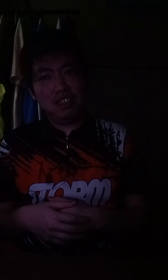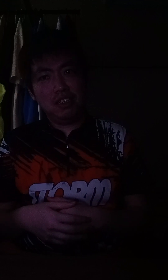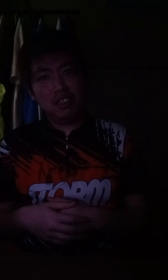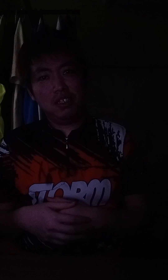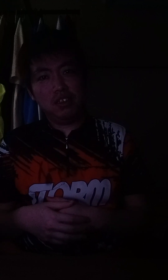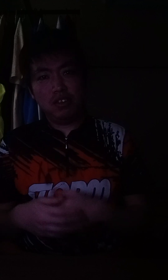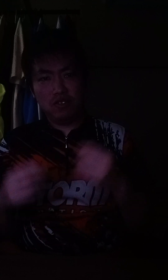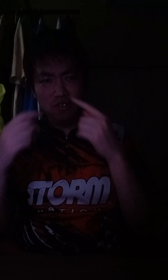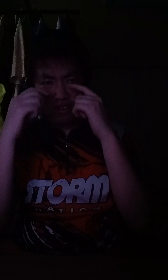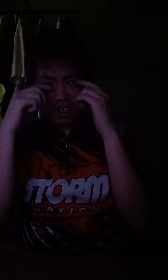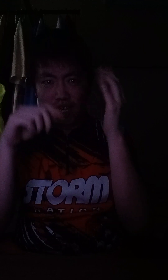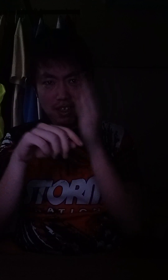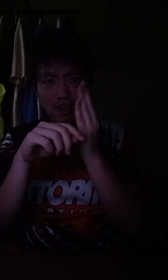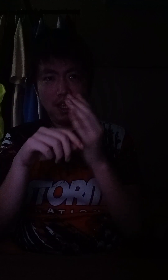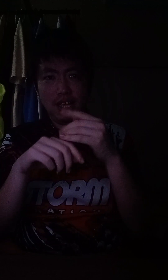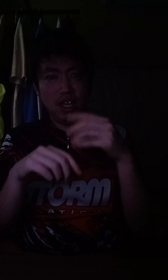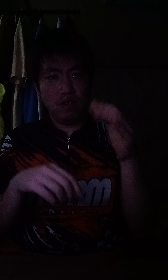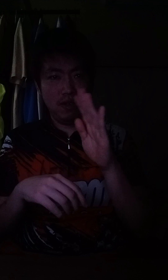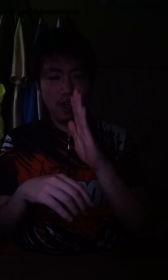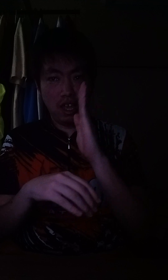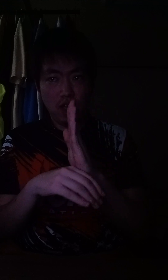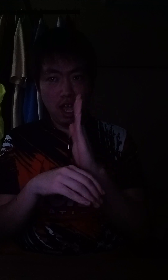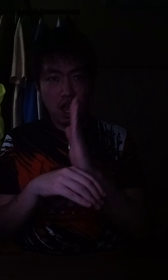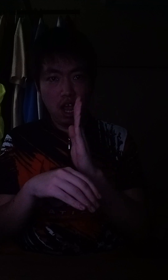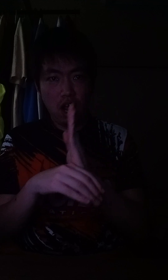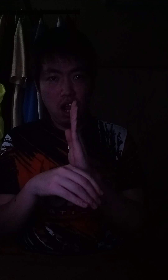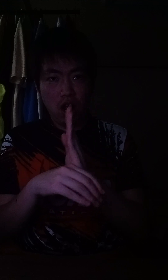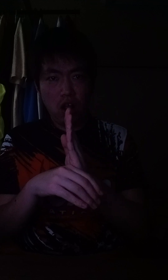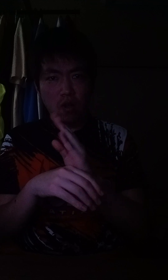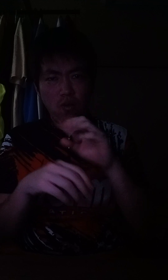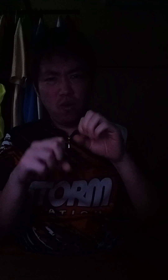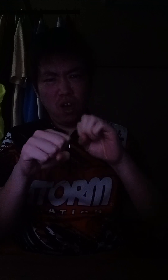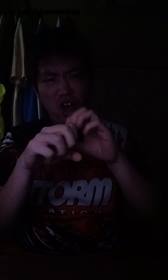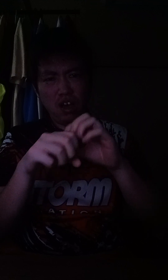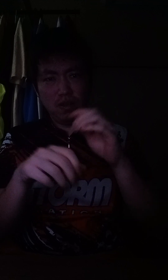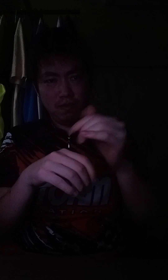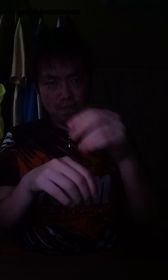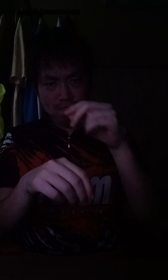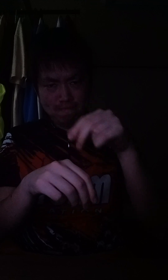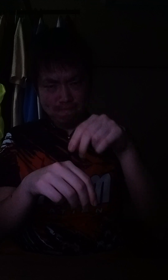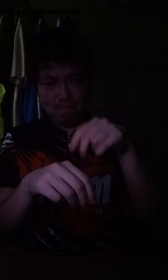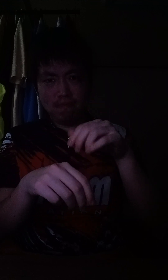움직이면 알겠지? 움직이면 안 돼? 하나야? 이것도 하고. 알았어. 그러니까 얼른 하고 빼줄게. 얼른 하고.